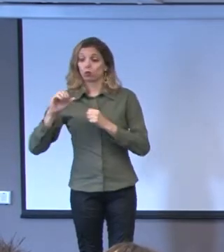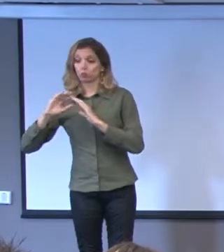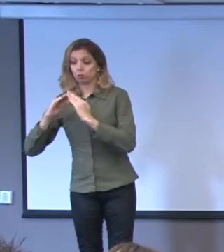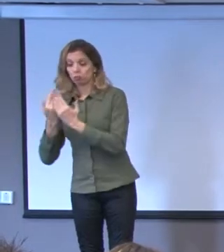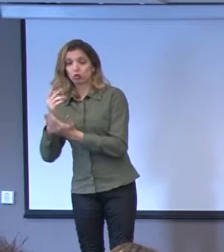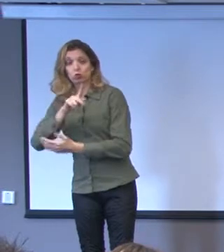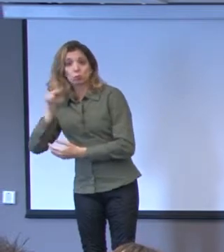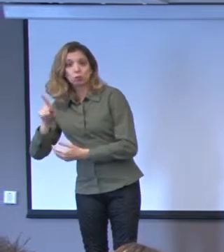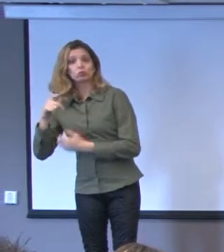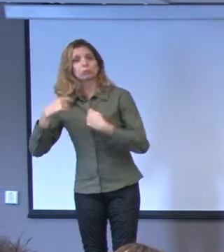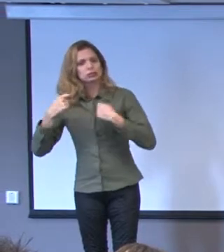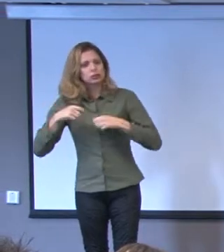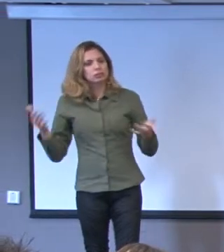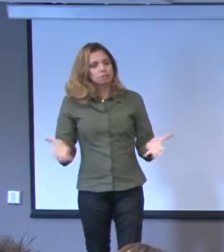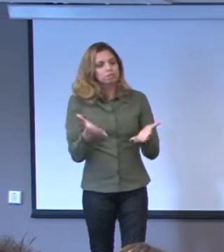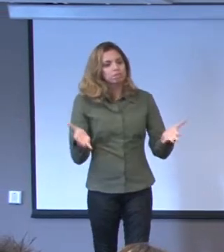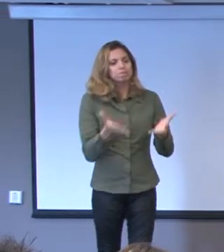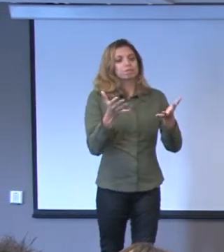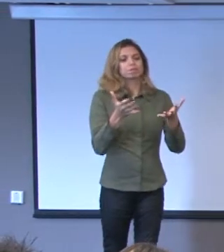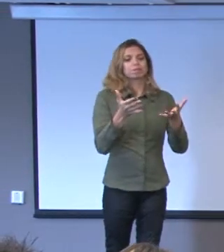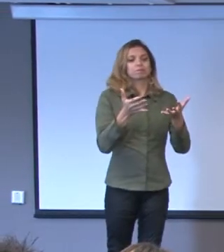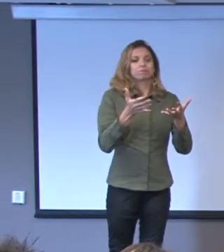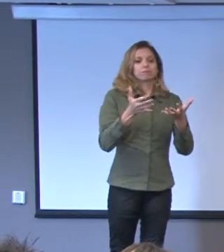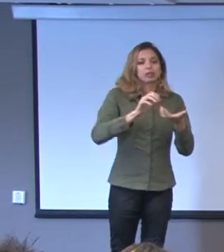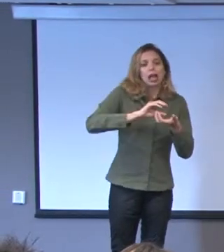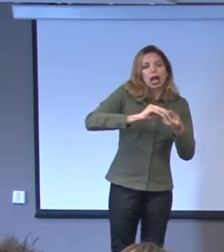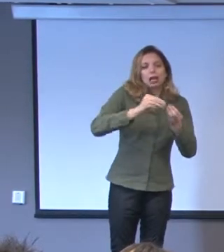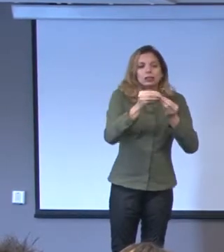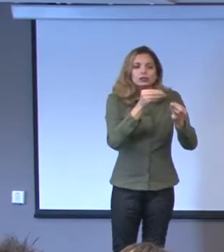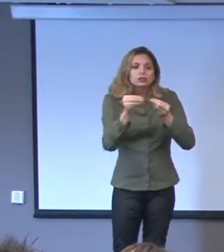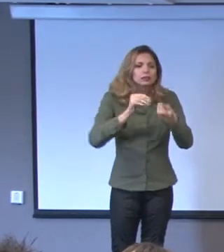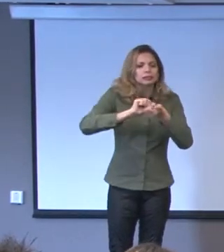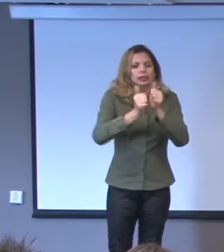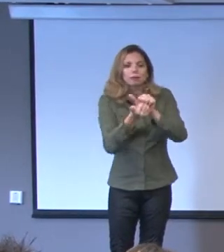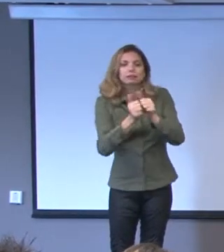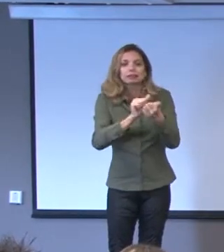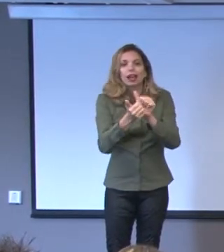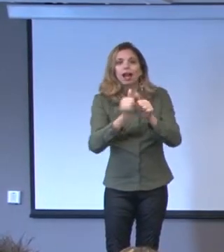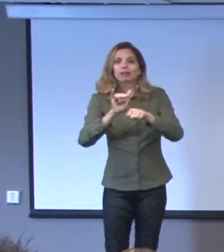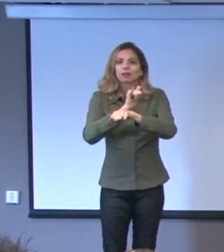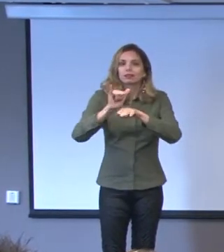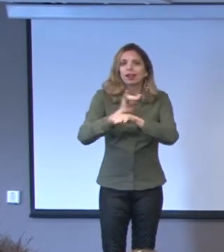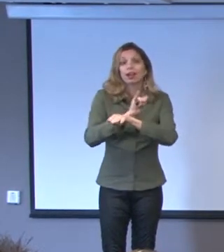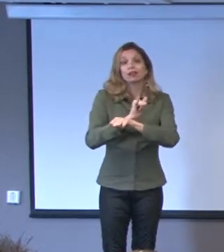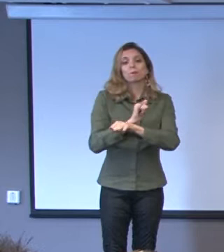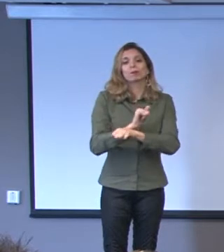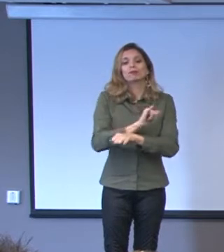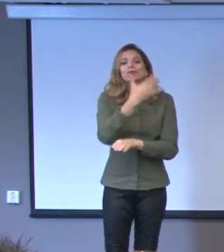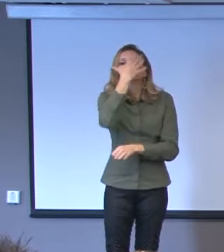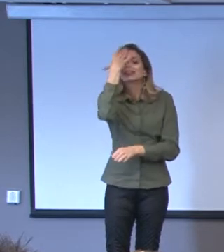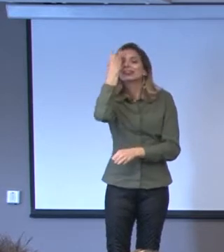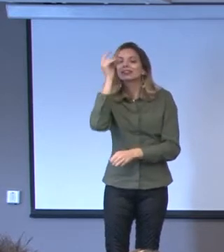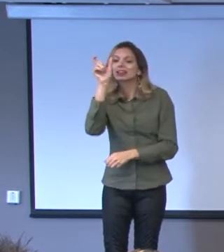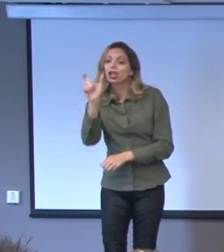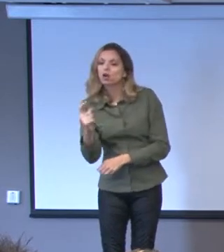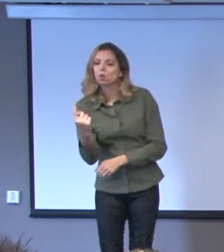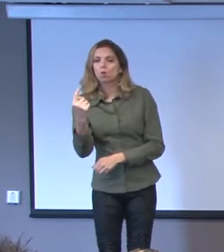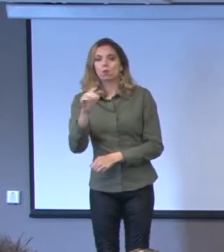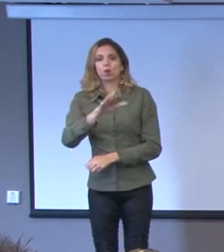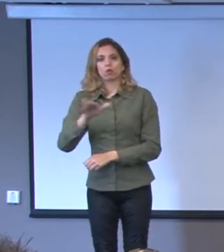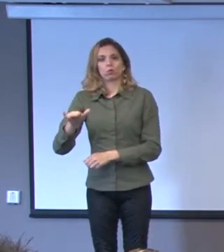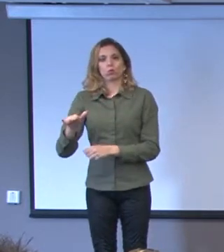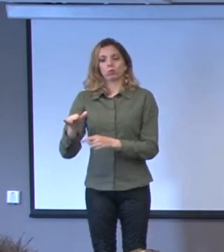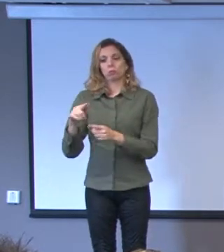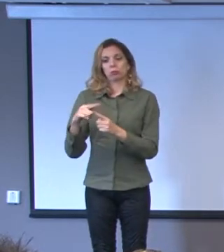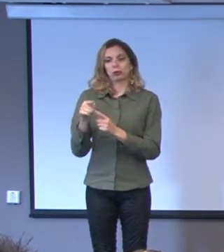singulares, elas precisam ser personalizadas, móveis e sempre revisadas, para que a gente não deixe ninguém para trás, seja porque a expectativa